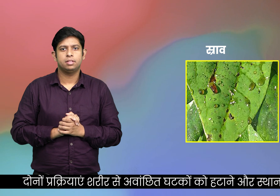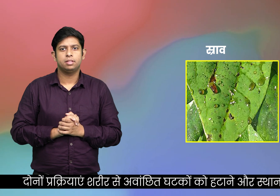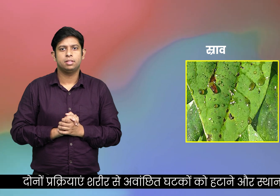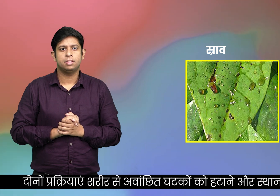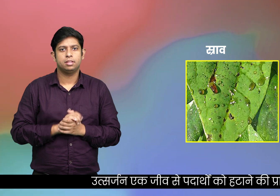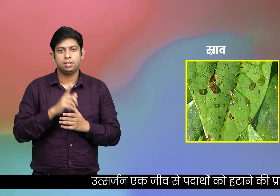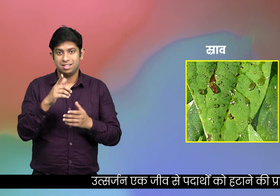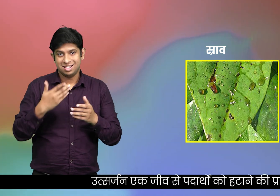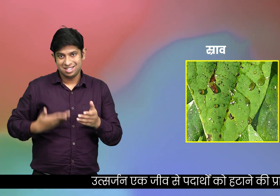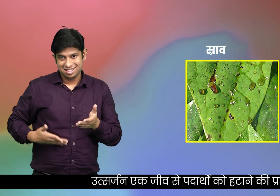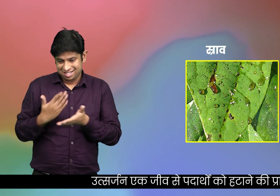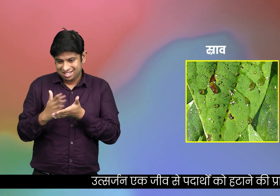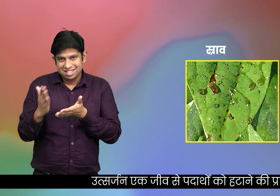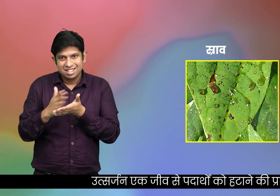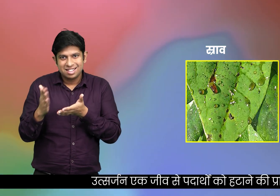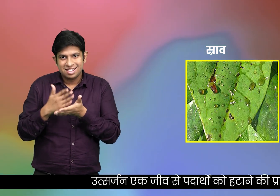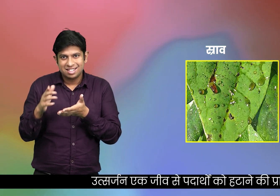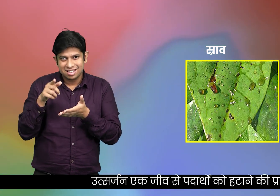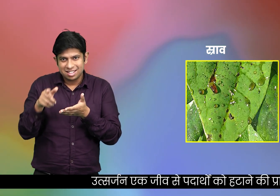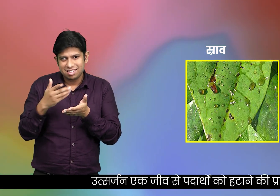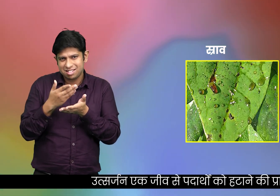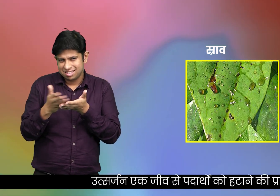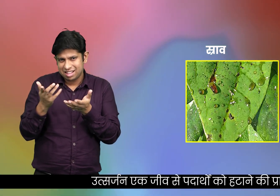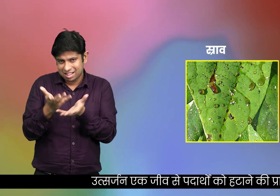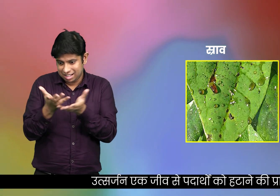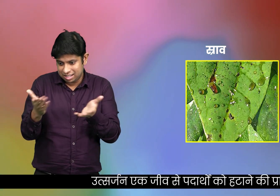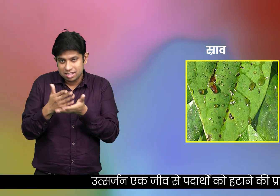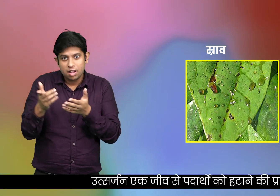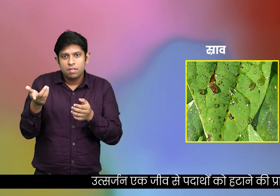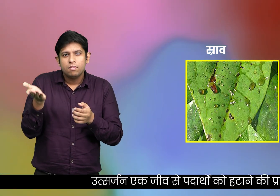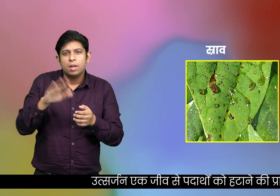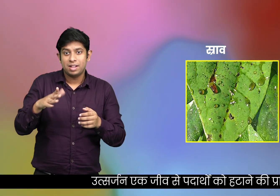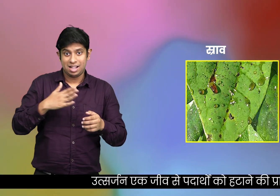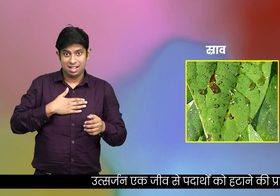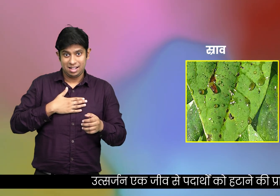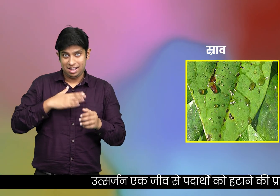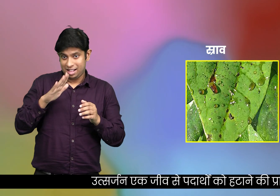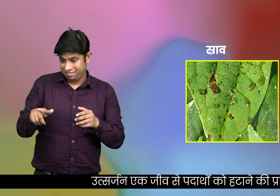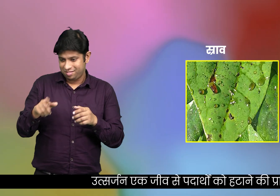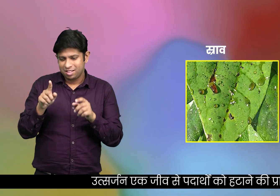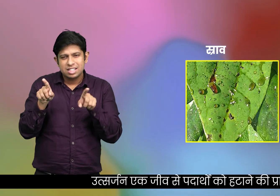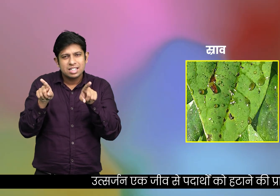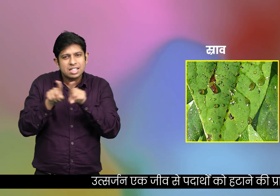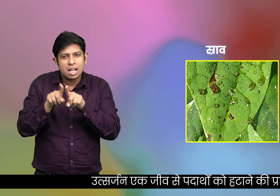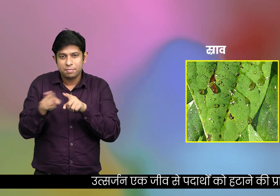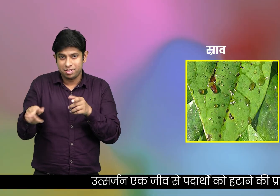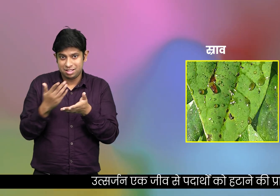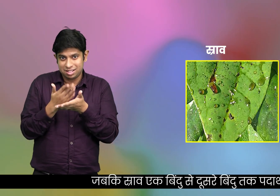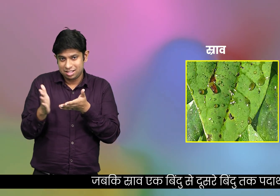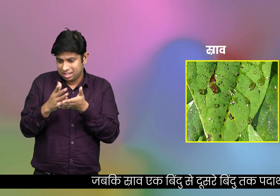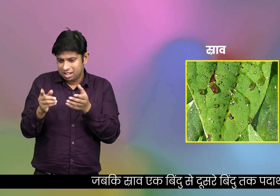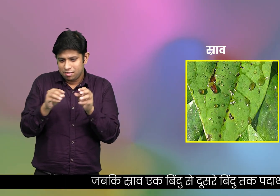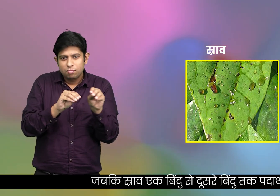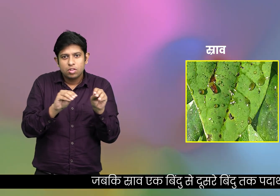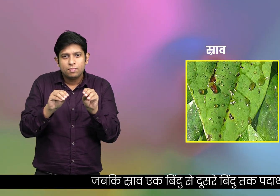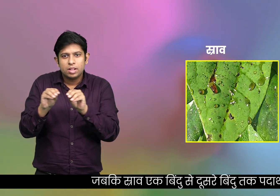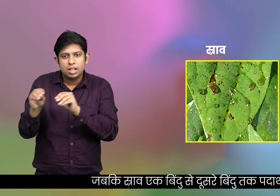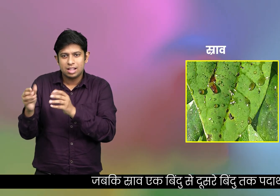है। उत्सर्जन एक जीव से पदार्थ को हटाने की प्रक्रिया है, जबकि स्त्रव